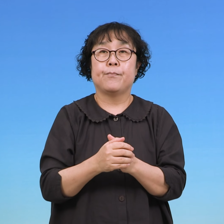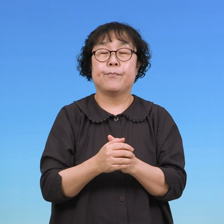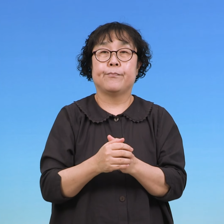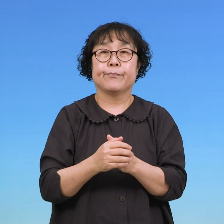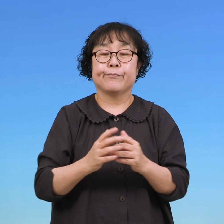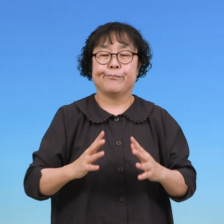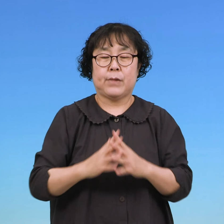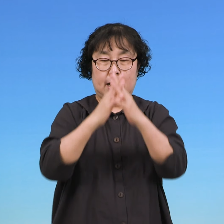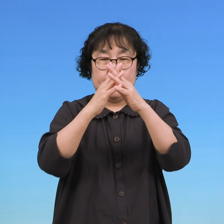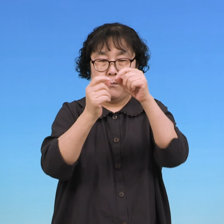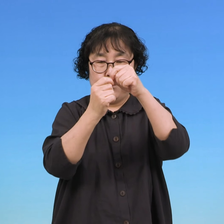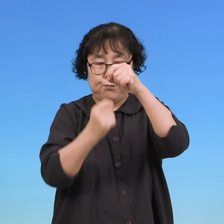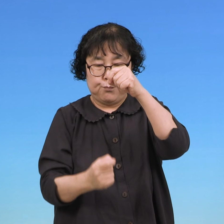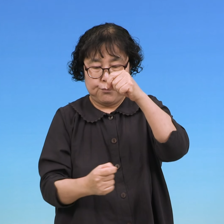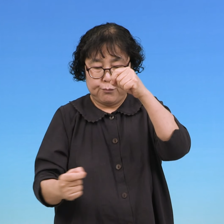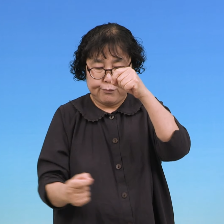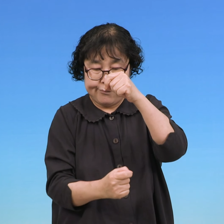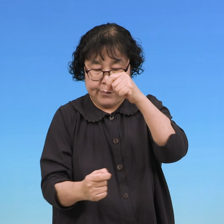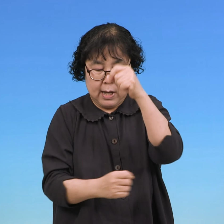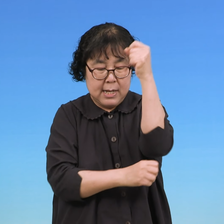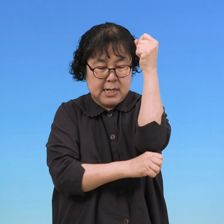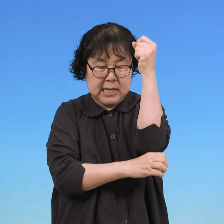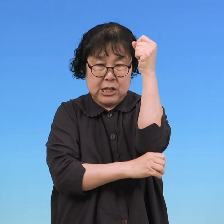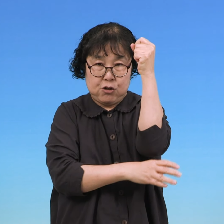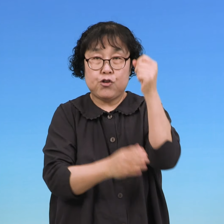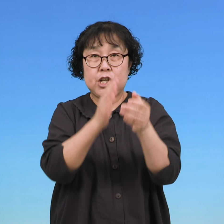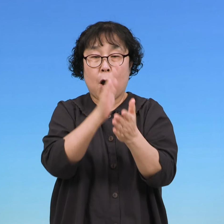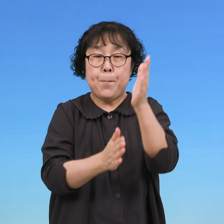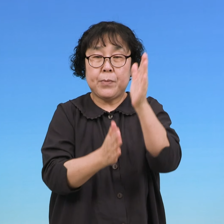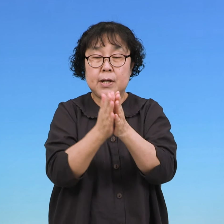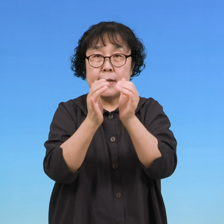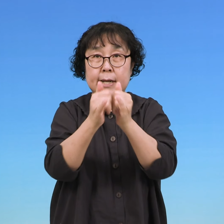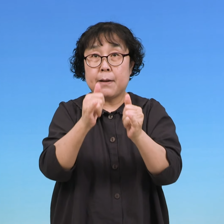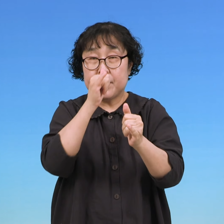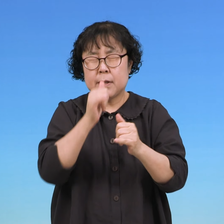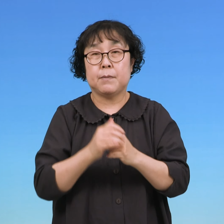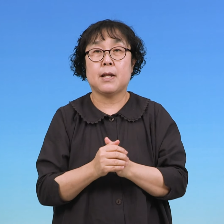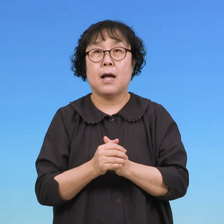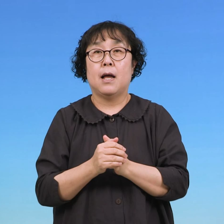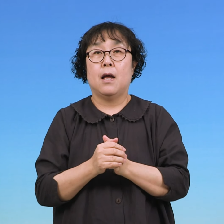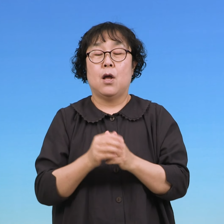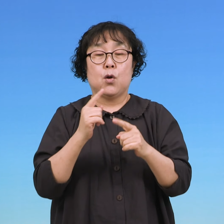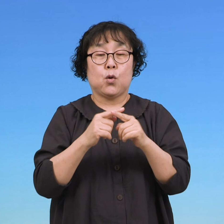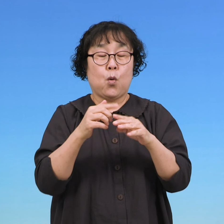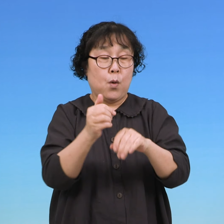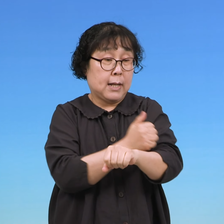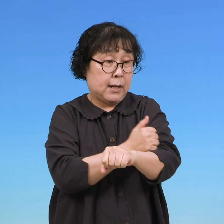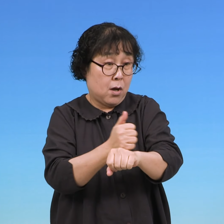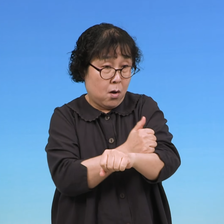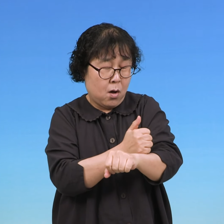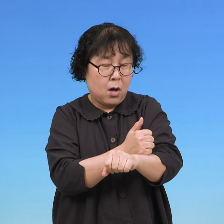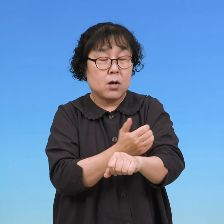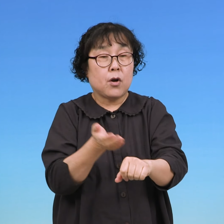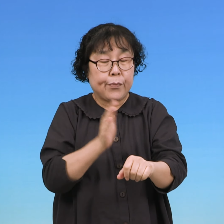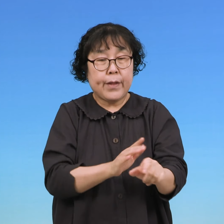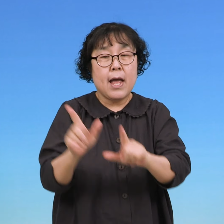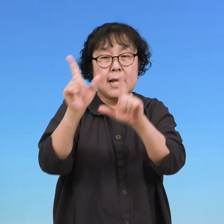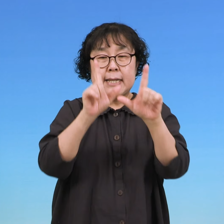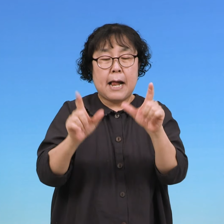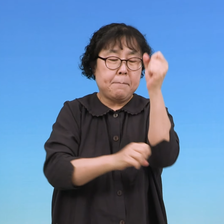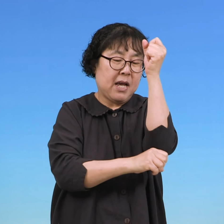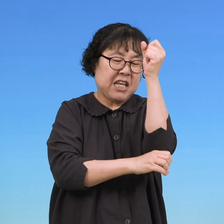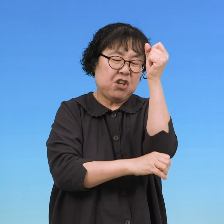다림줄이라는 기준이 없는 인생이 있습니다 교회 다닌다고 다 다림줄이 있는 거 아닙니다 교회는 다니는데 삶의 기준이